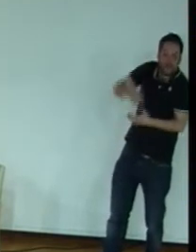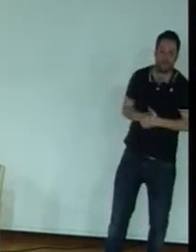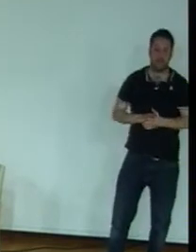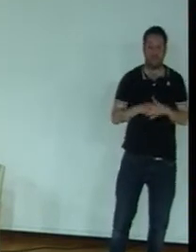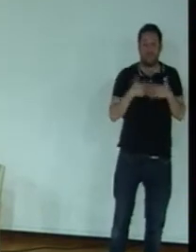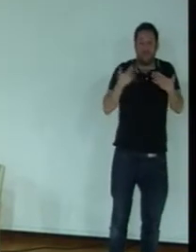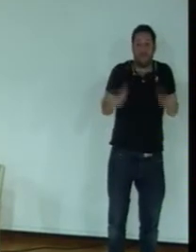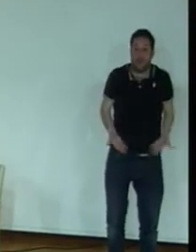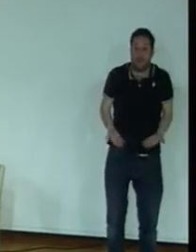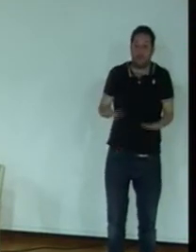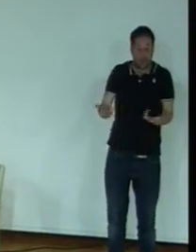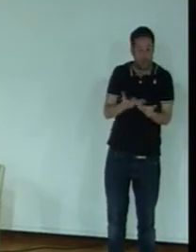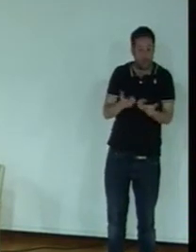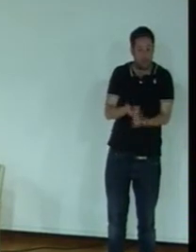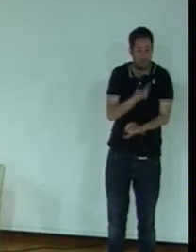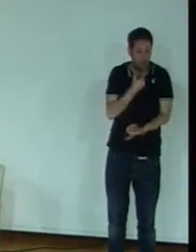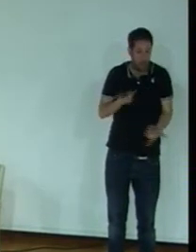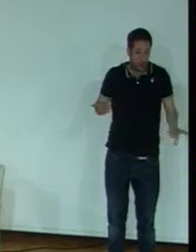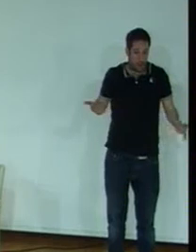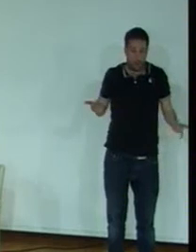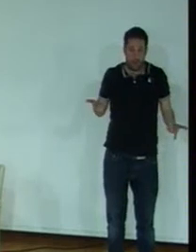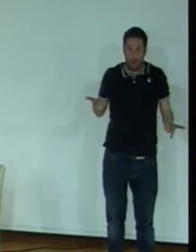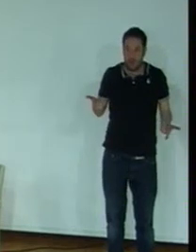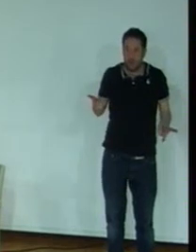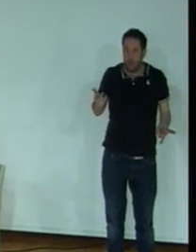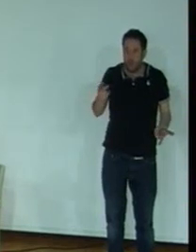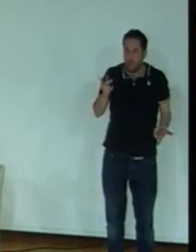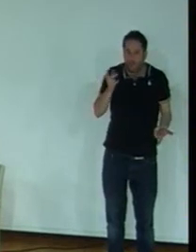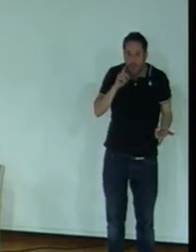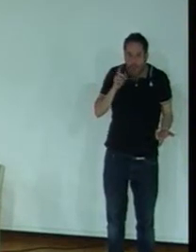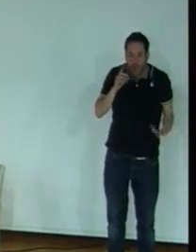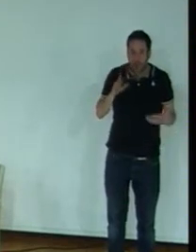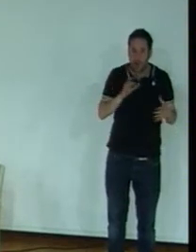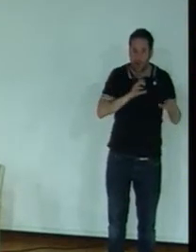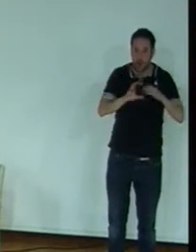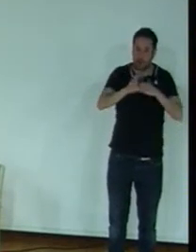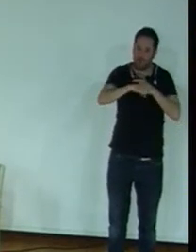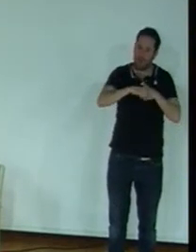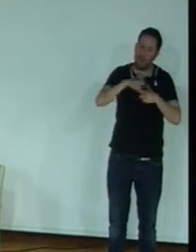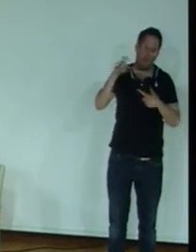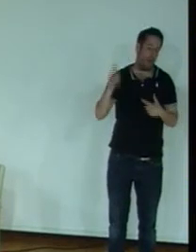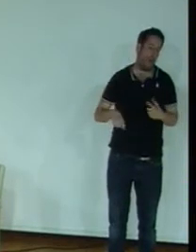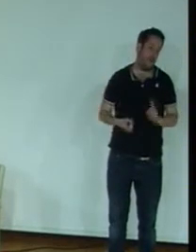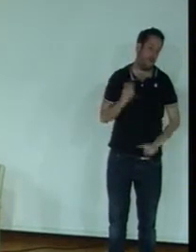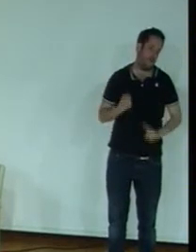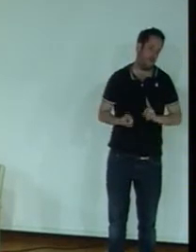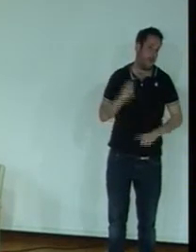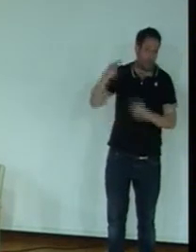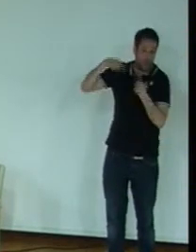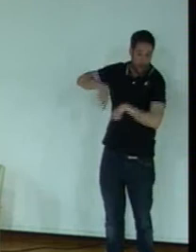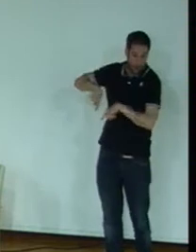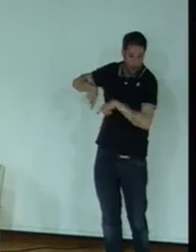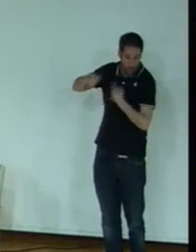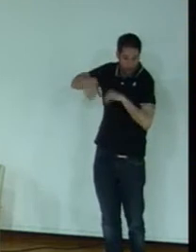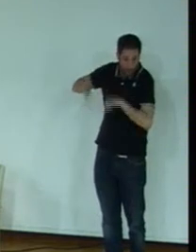après, c'est un bon exemple de pourquoi c'est absolument indispensable de chiffrer les communications, parce que si le gouvernement le fait,